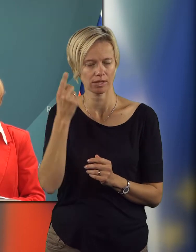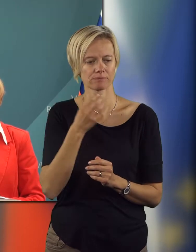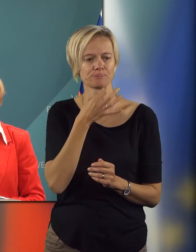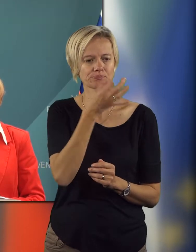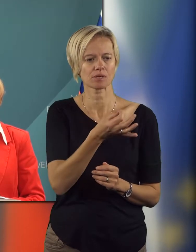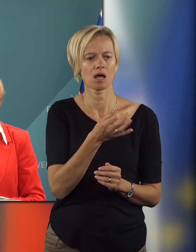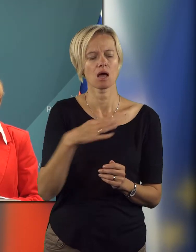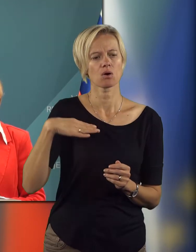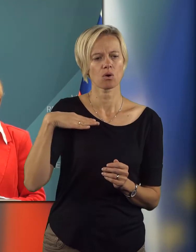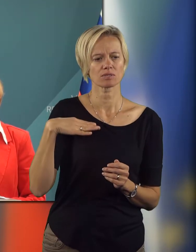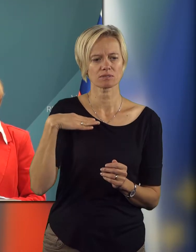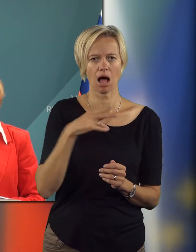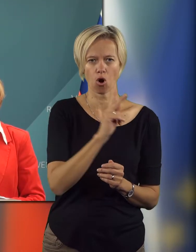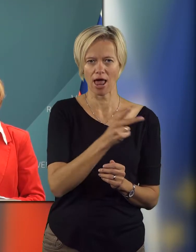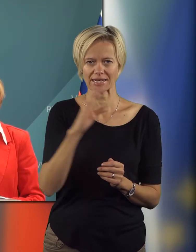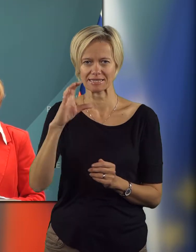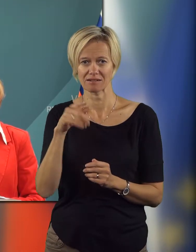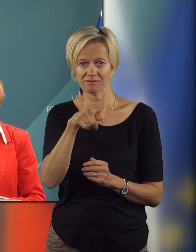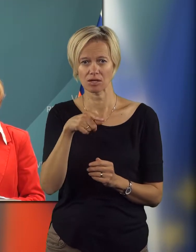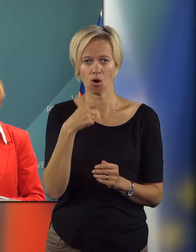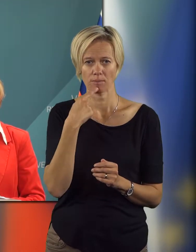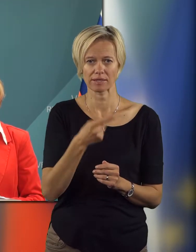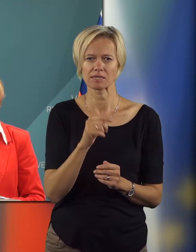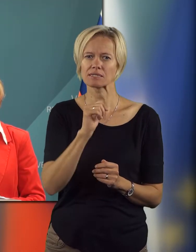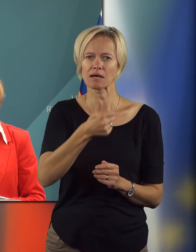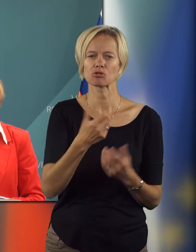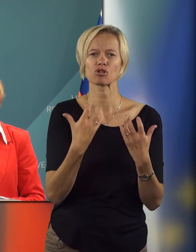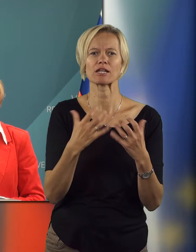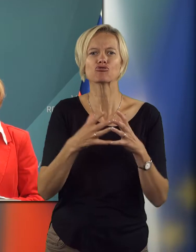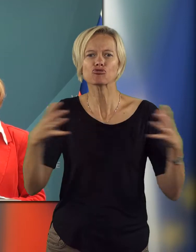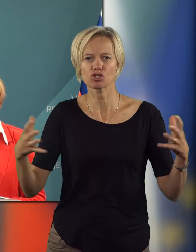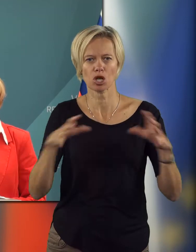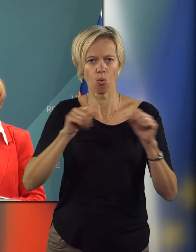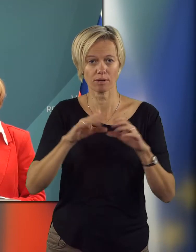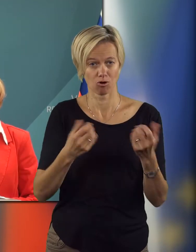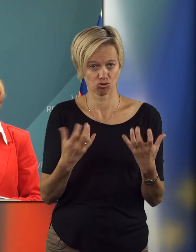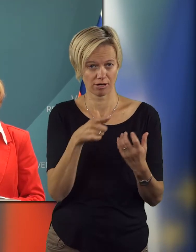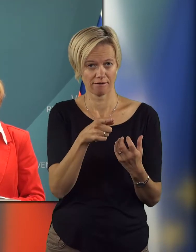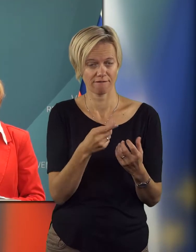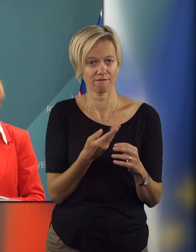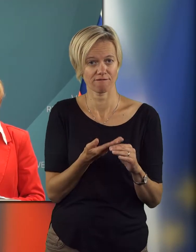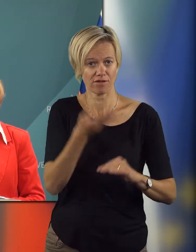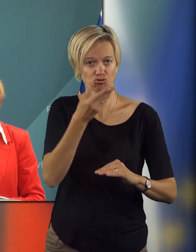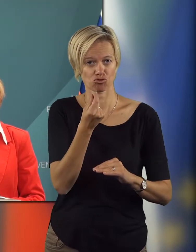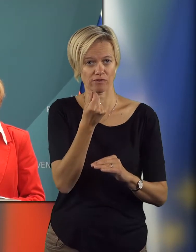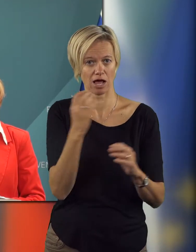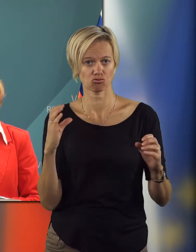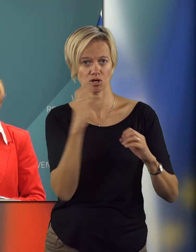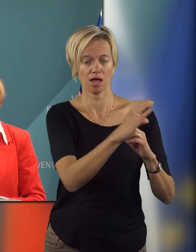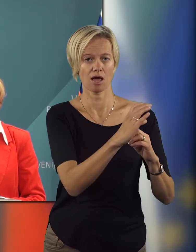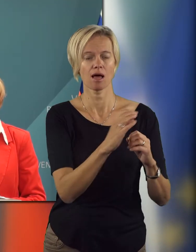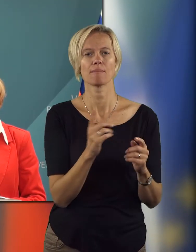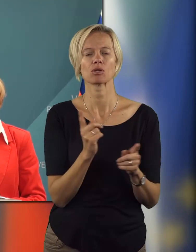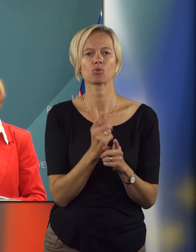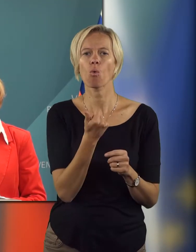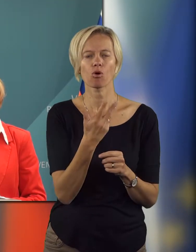Dnevnik. Gospa Kolar Celarc, omenili ste, da ste sami želeli nekoliko širše ukrepe. Ste želeli večjo finančno injekcijo in